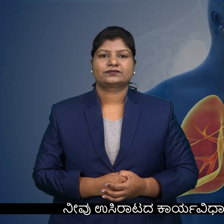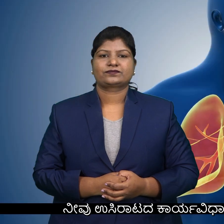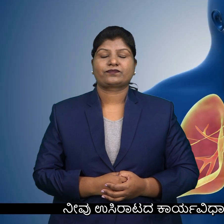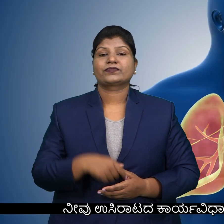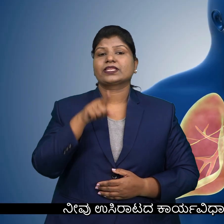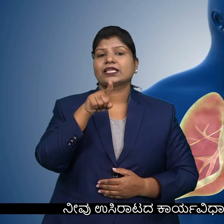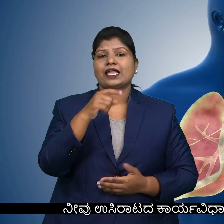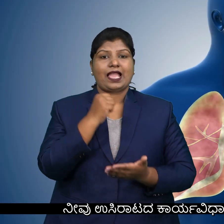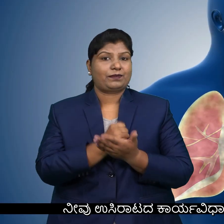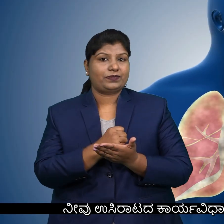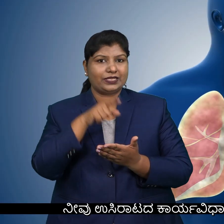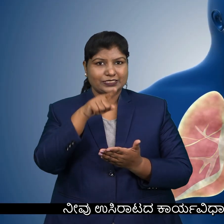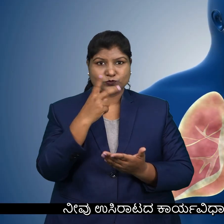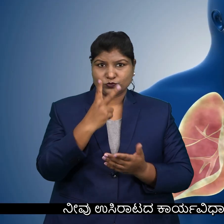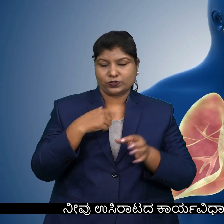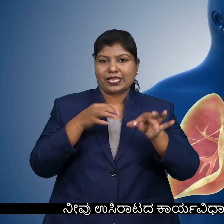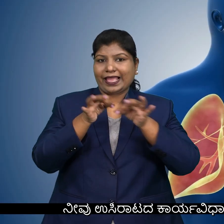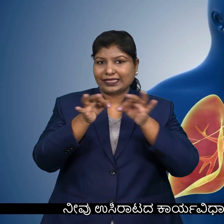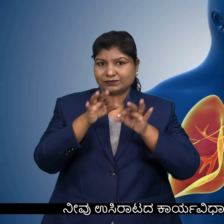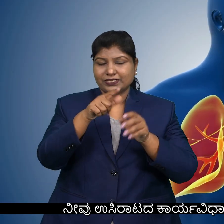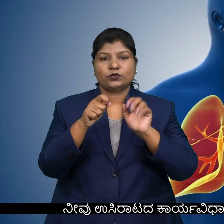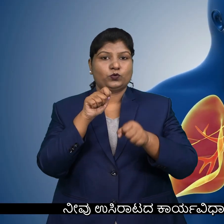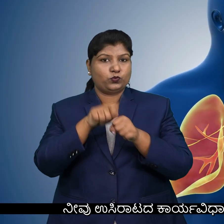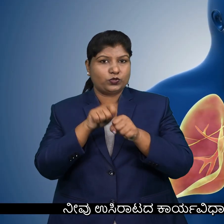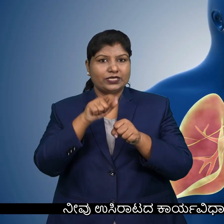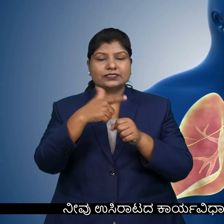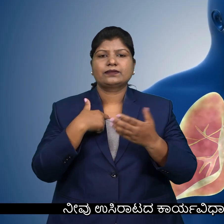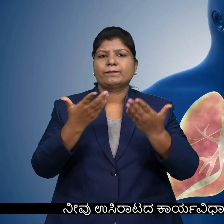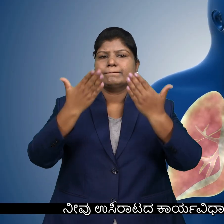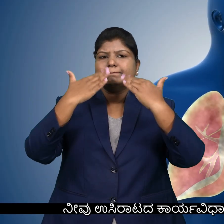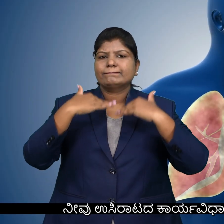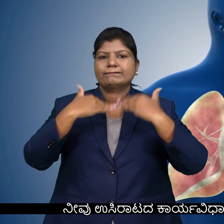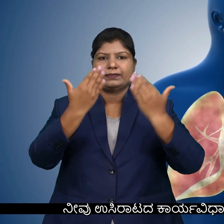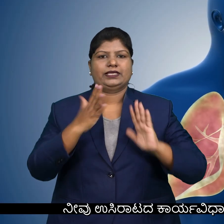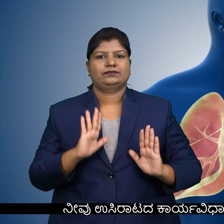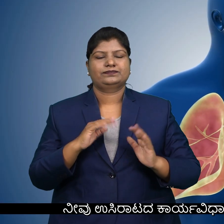ನೀವು ಉಸಿರಾಟದ ಕಾರ್ಯವಿಧಾನವನ್ನು ವಿವರಿಸಲು ಸಾಧ್ಯವಾಗುತ್ತದೆ.